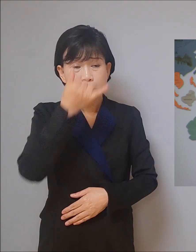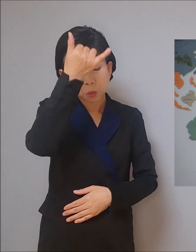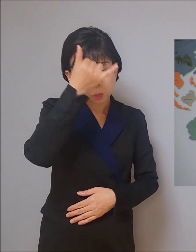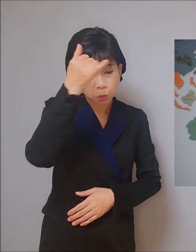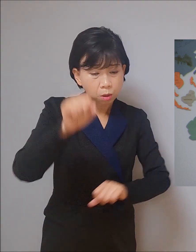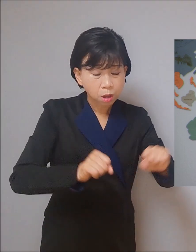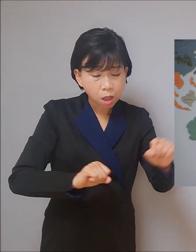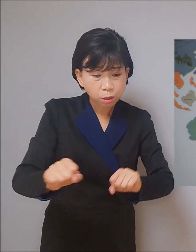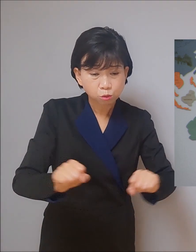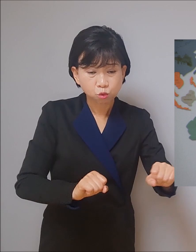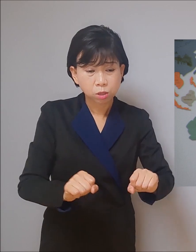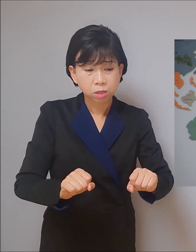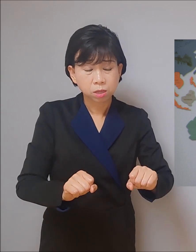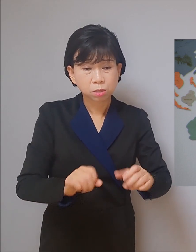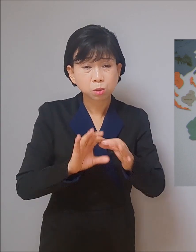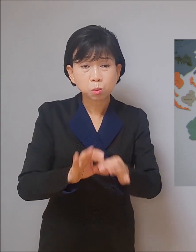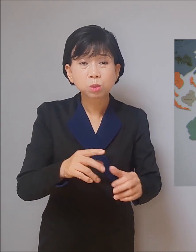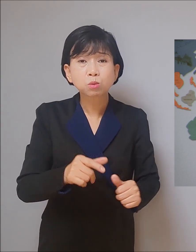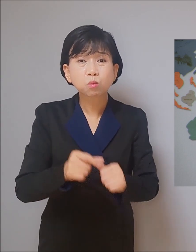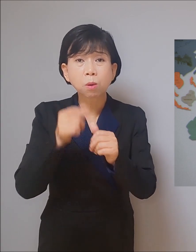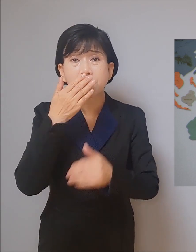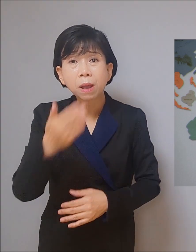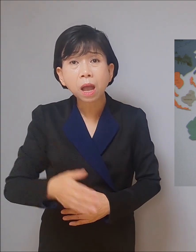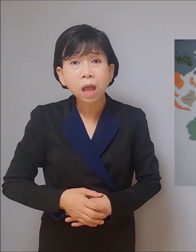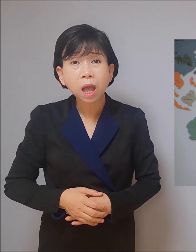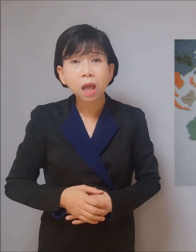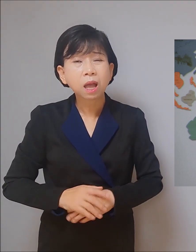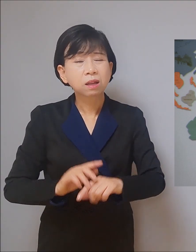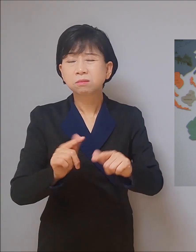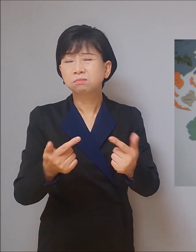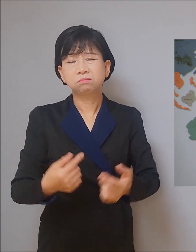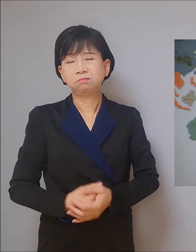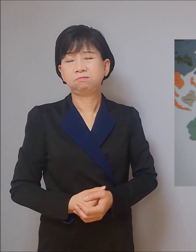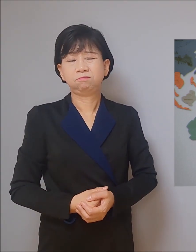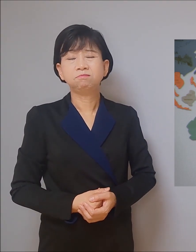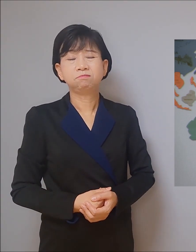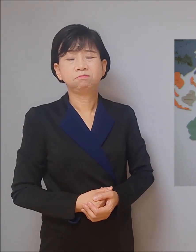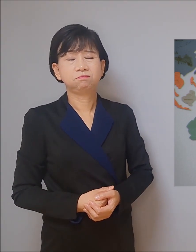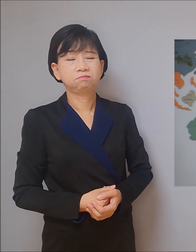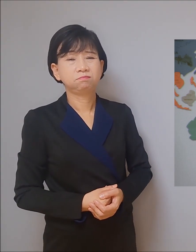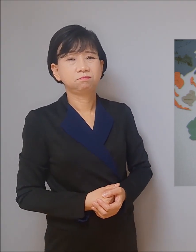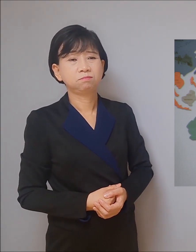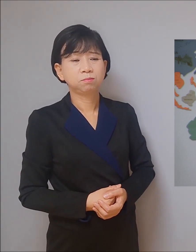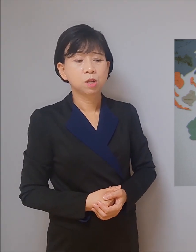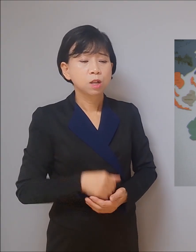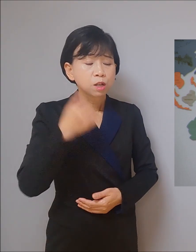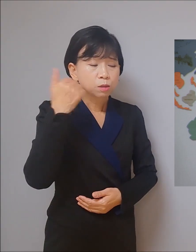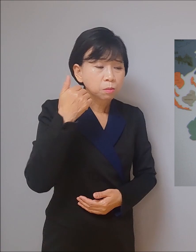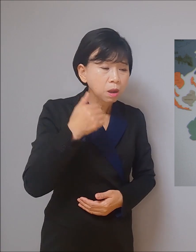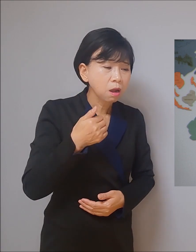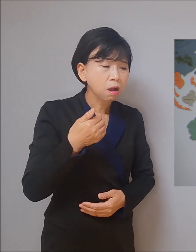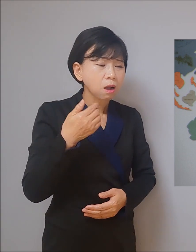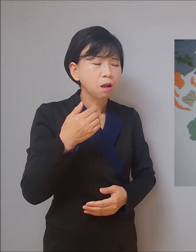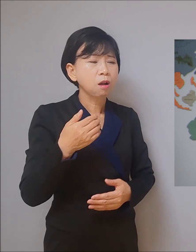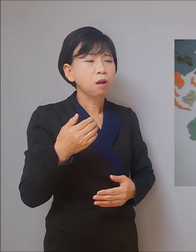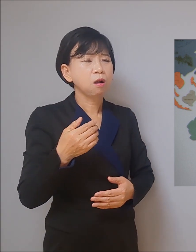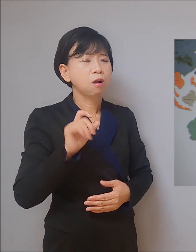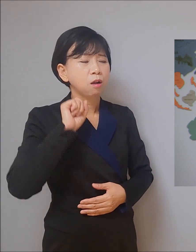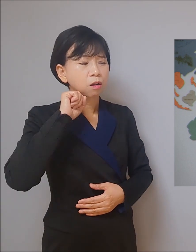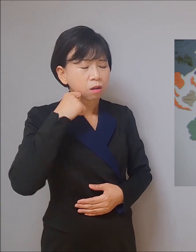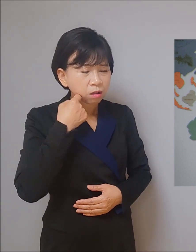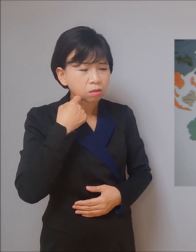도덕적 행위, 누가 봐도 착한 일을 많이 하고, 누가 봐도 어려운 이웃을 도와주는 것